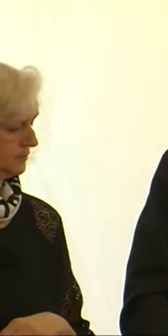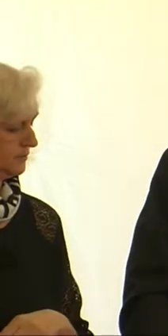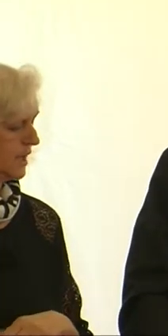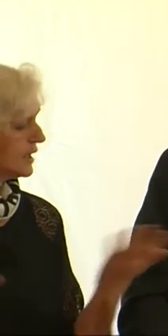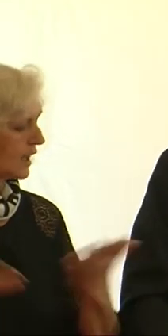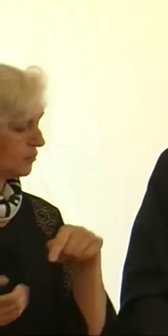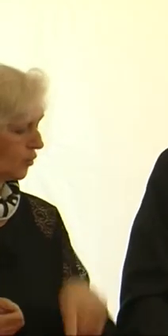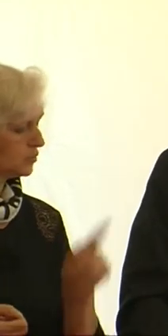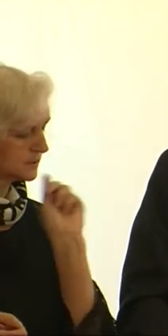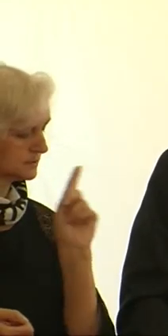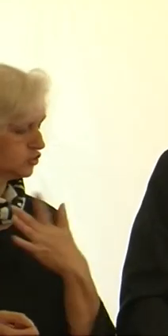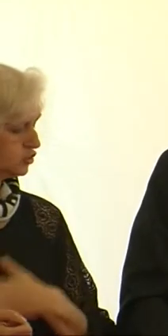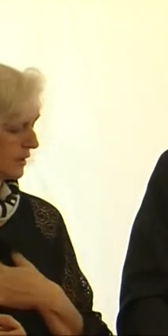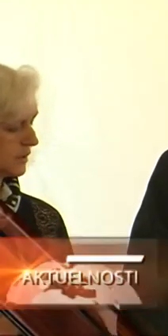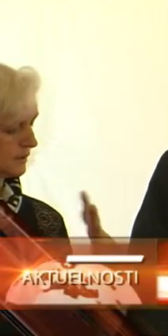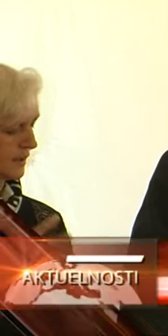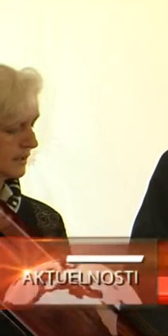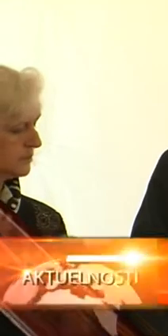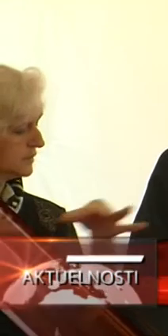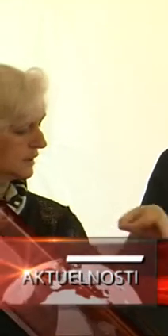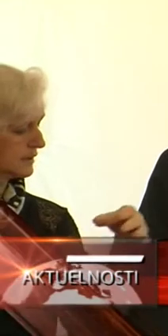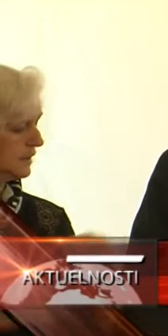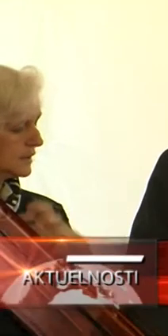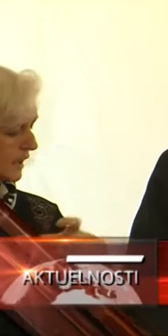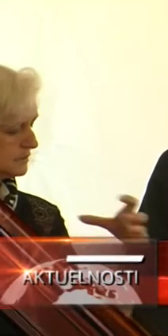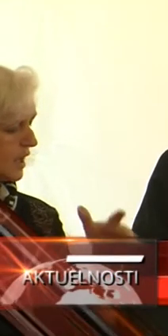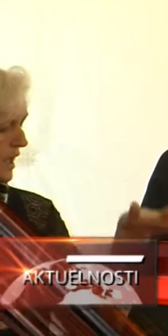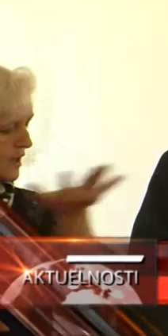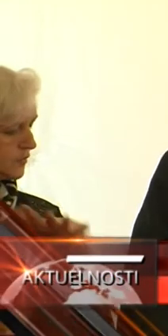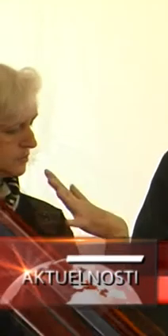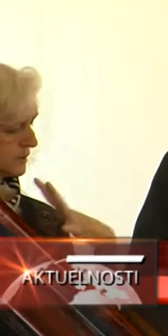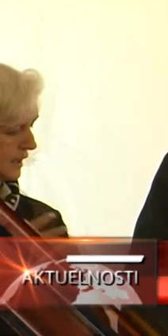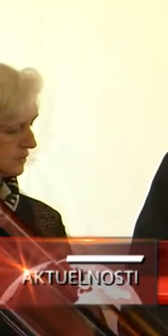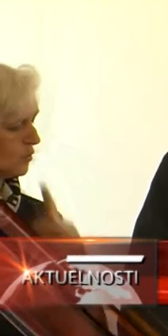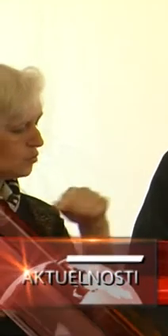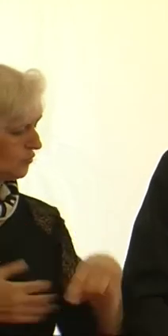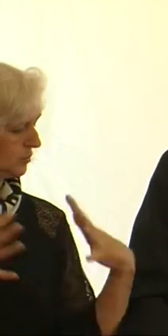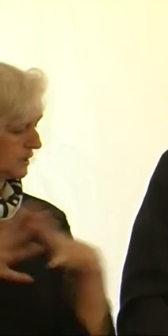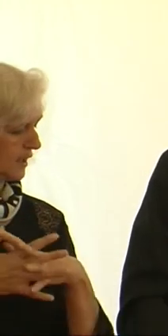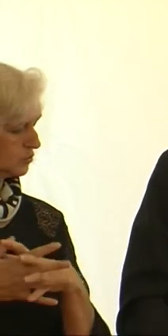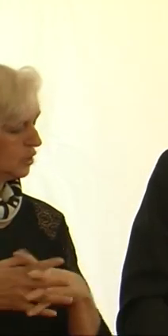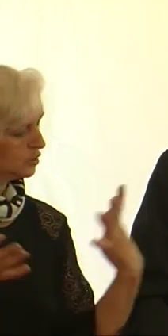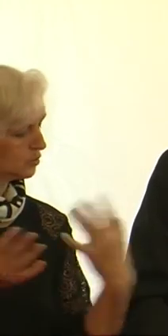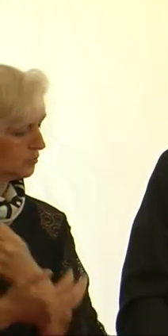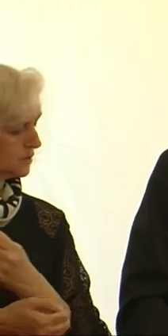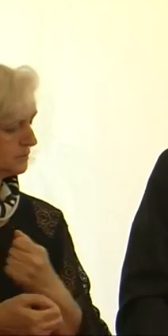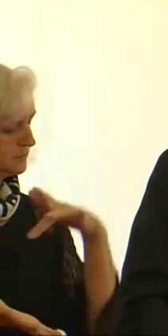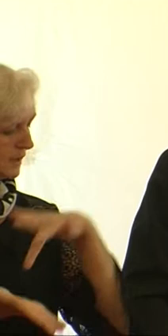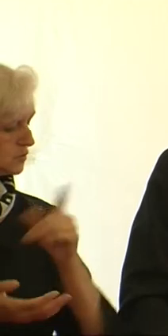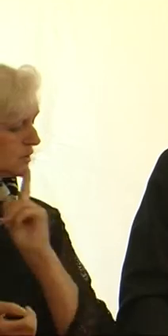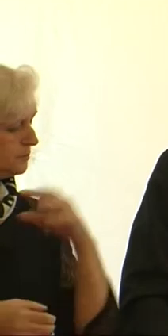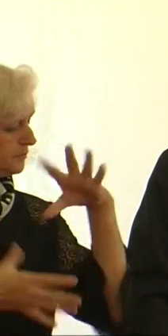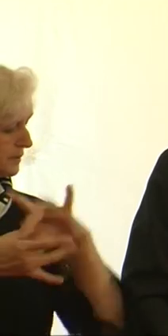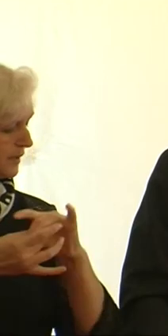Zenica. Kako mi u Zenici želimo da naš grad se mjeri sa razvijenim evropskim gradovima i da ćemo sve učiniti